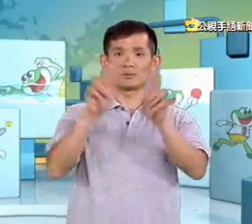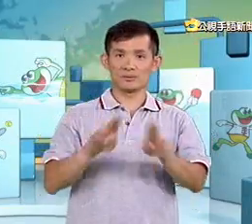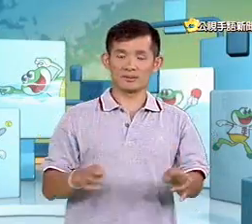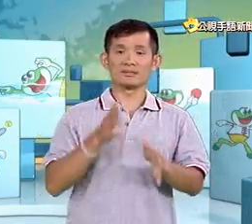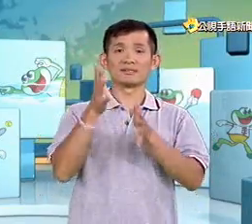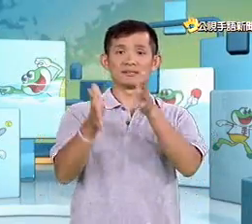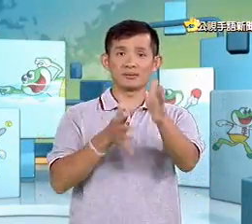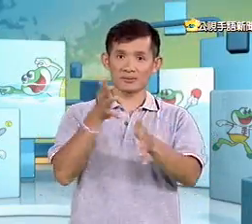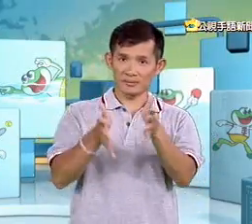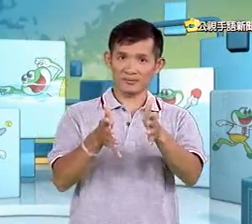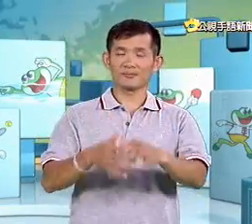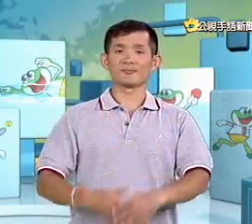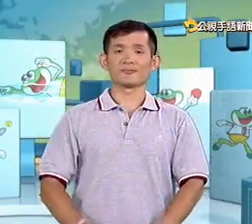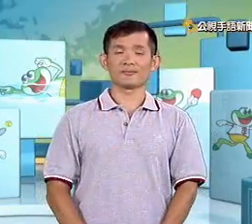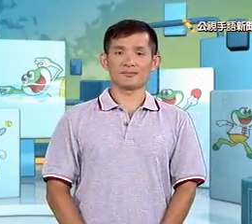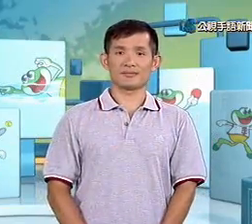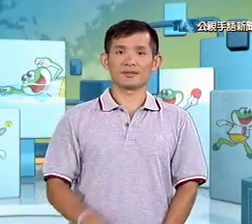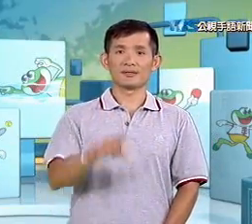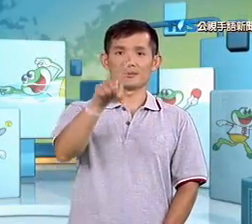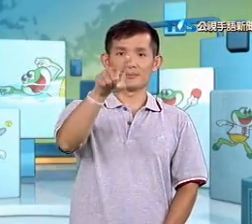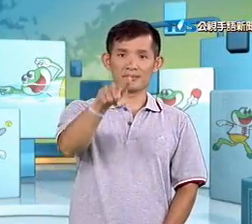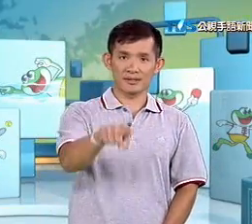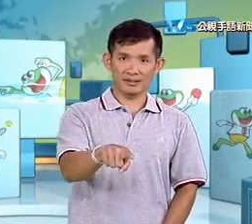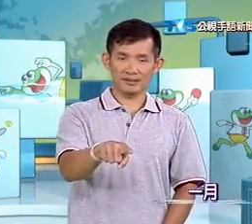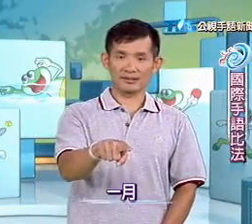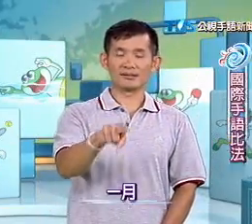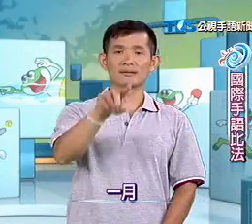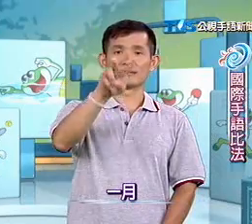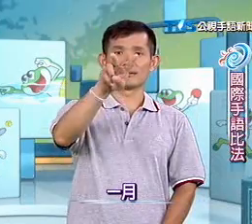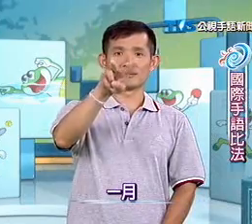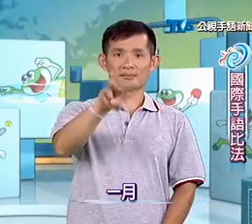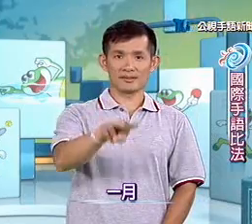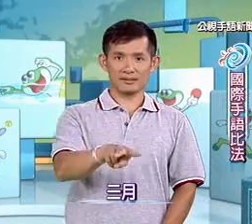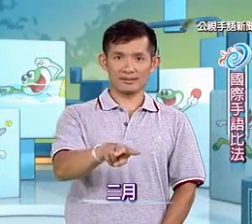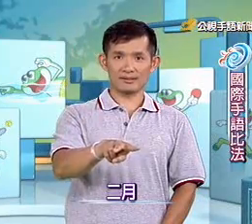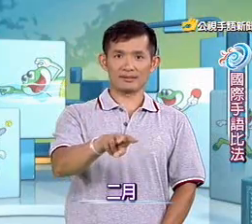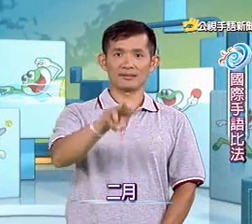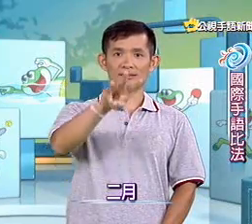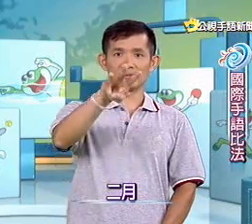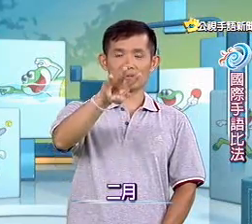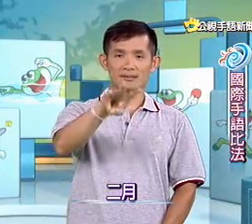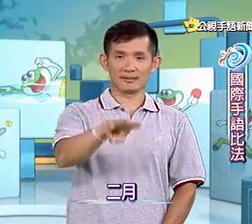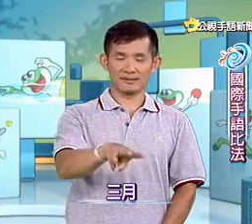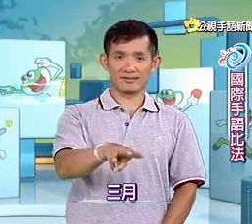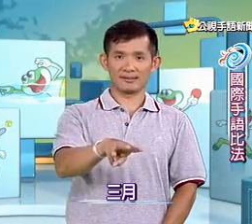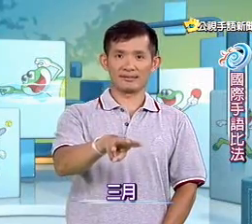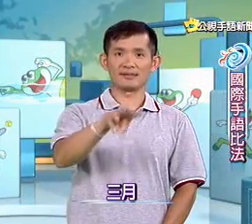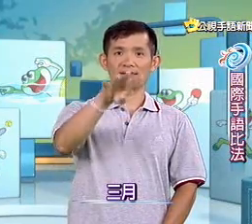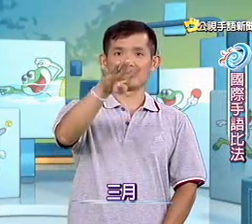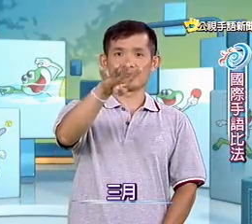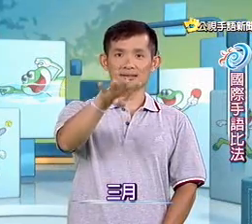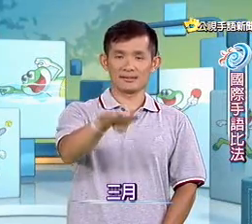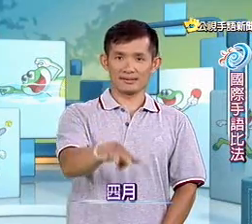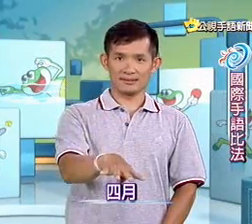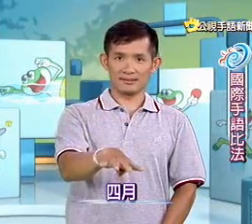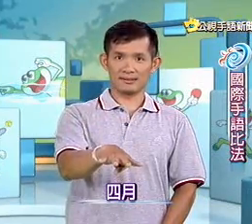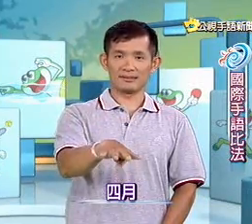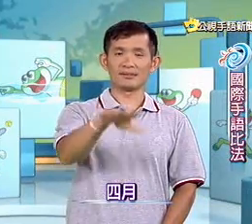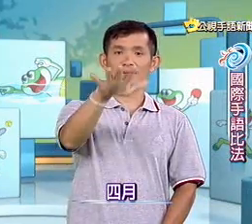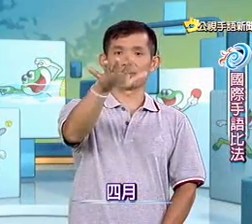际手语的笔法：一月、二月、三月、四月、